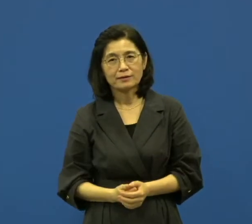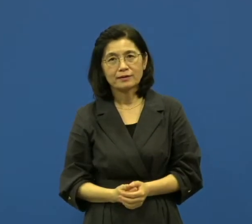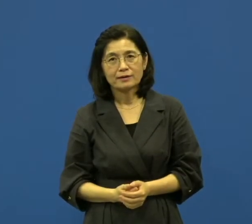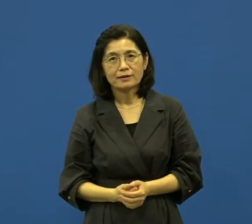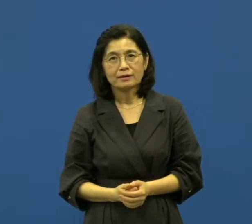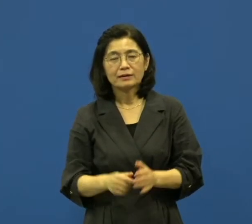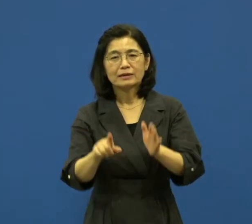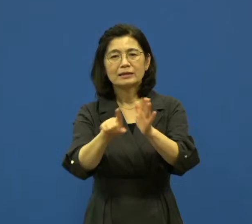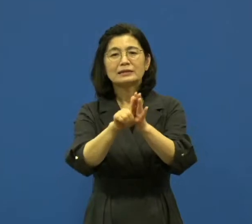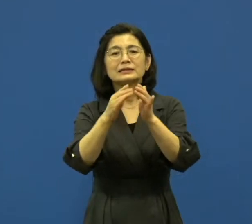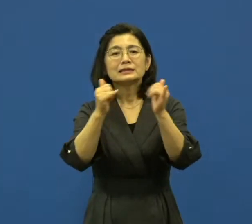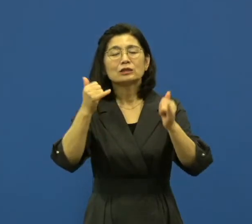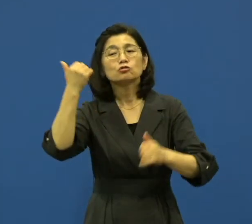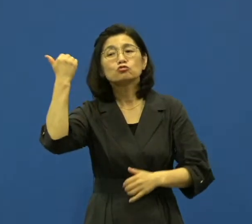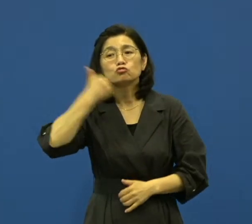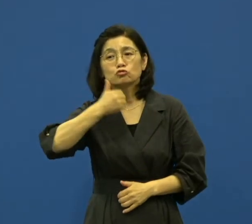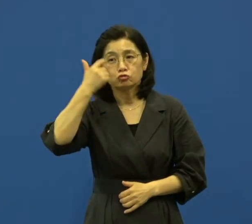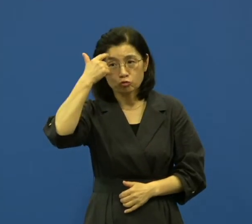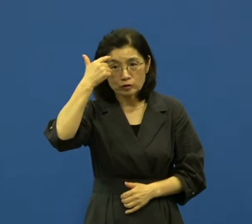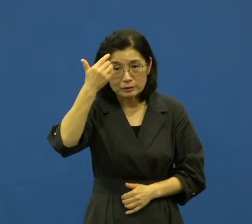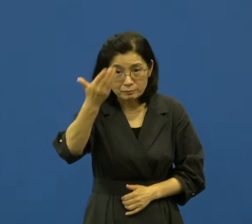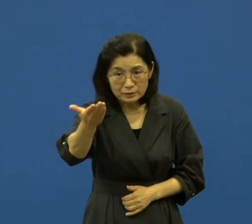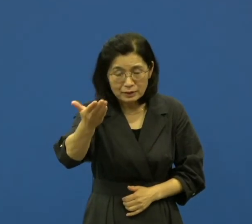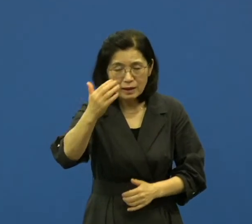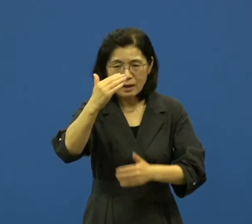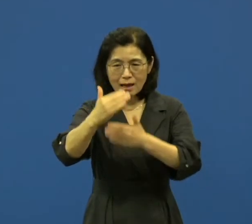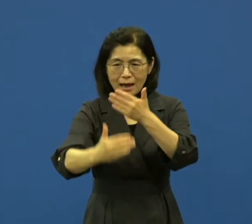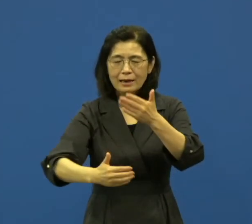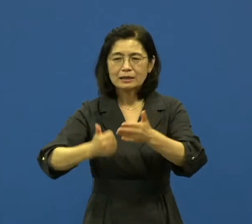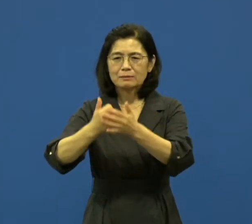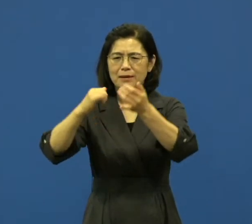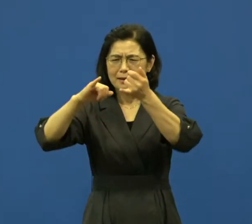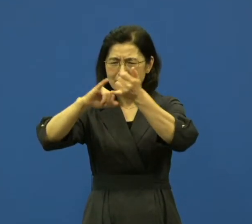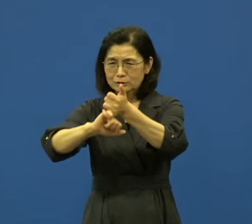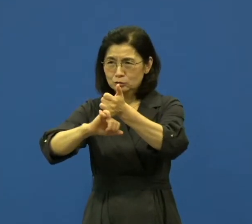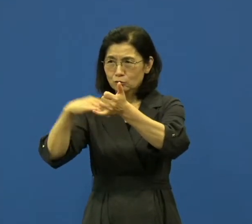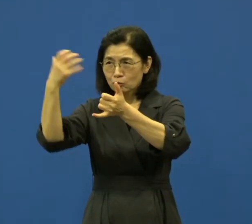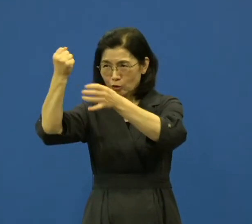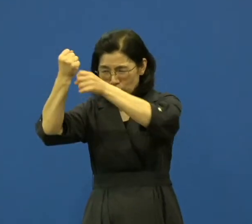여러분, 신자는 누구예요? 하나님의 약속을 붙든 인생이에요.